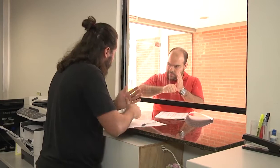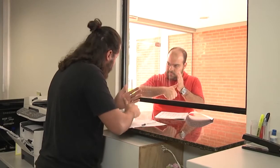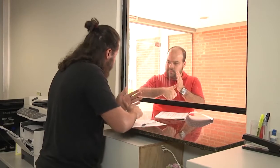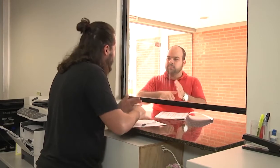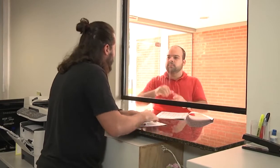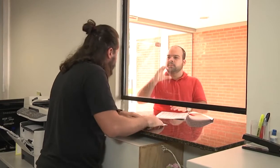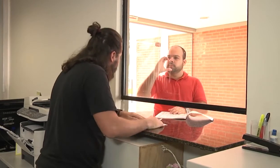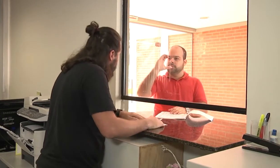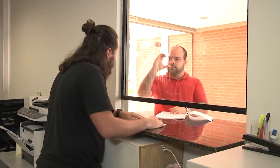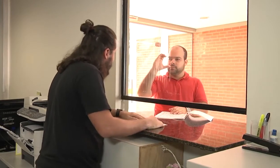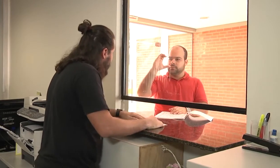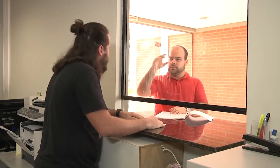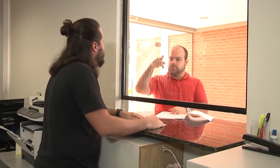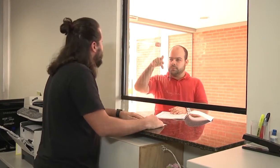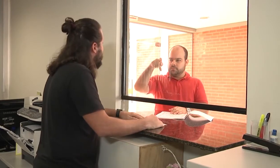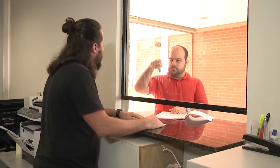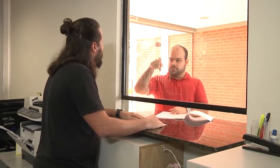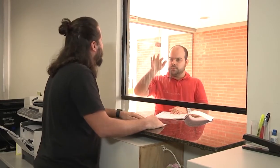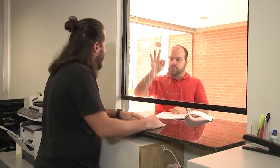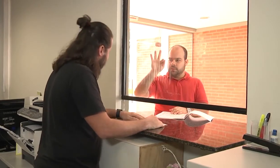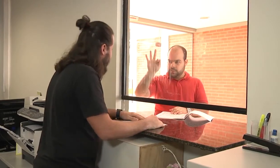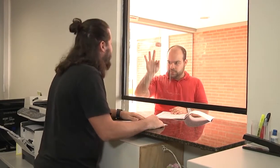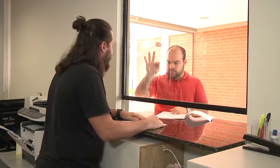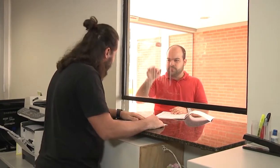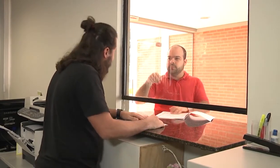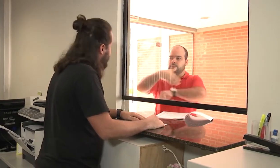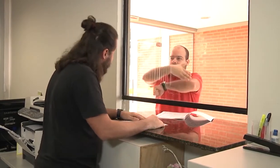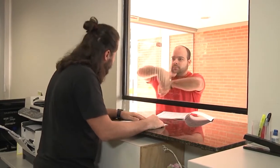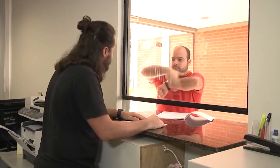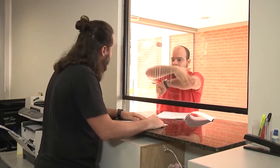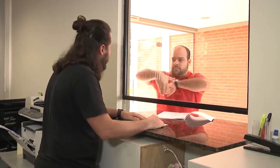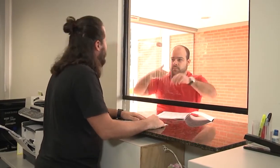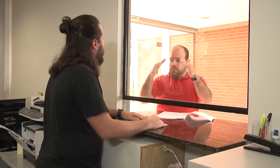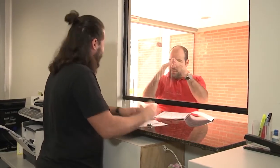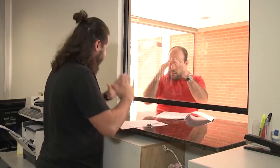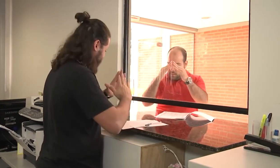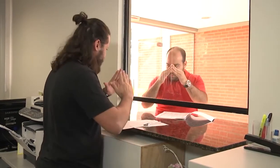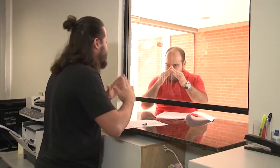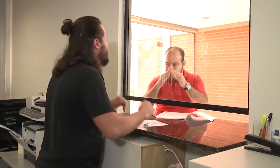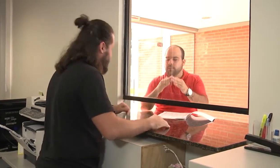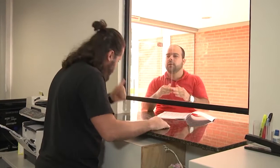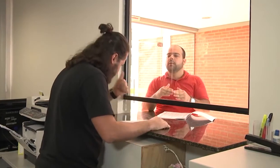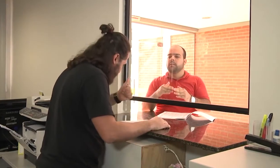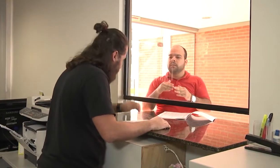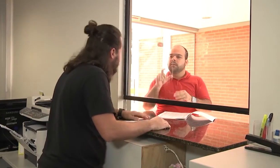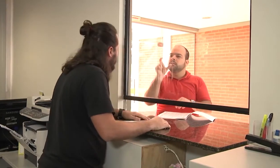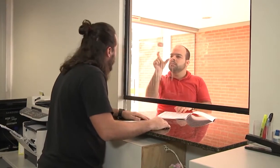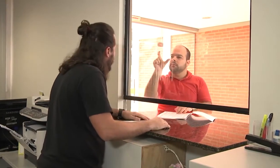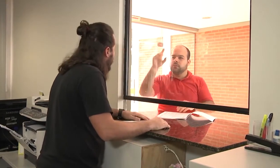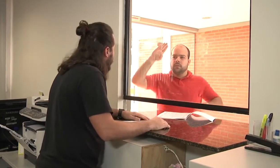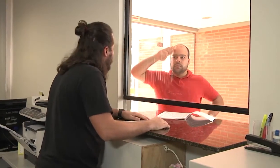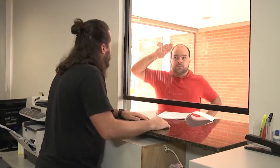o CPF, o endereço e a carteira de reservista.